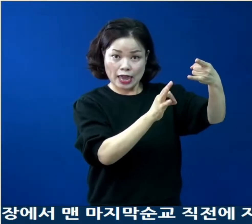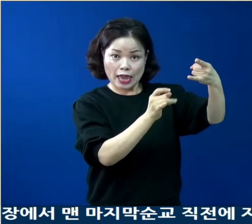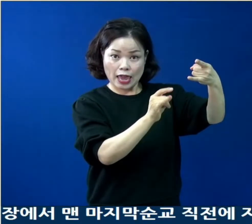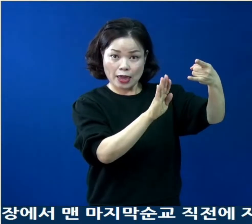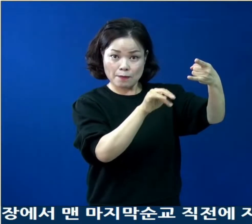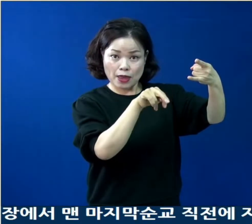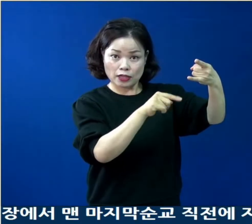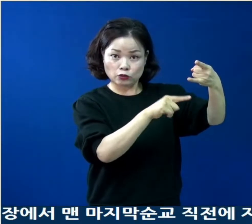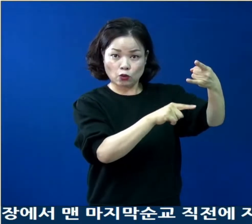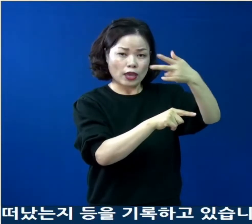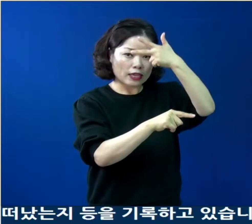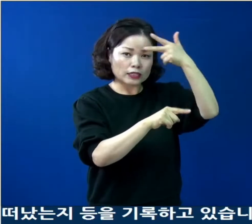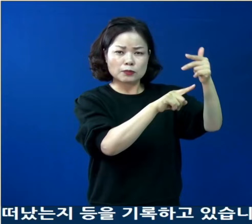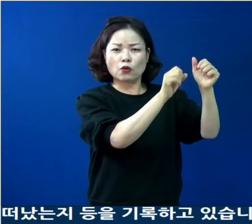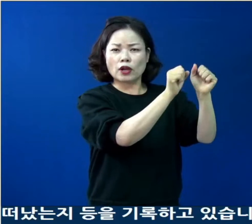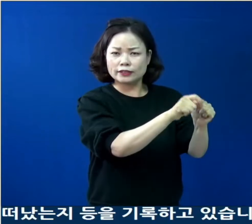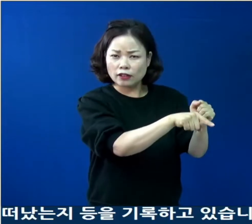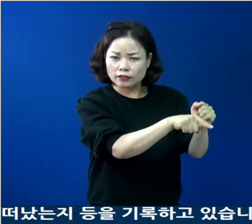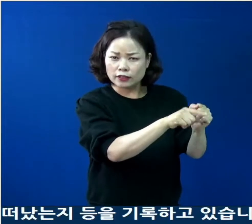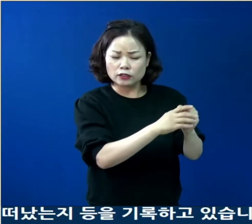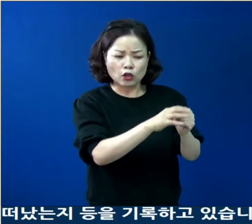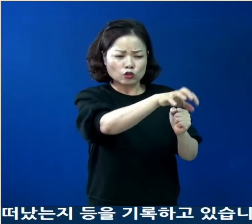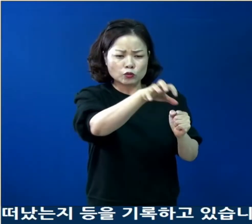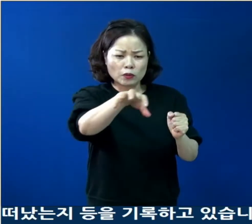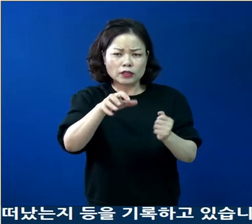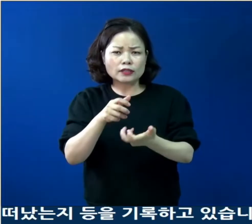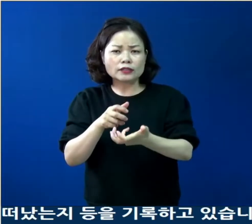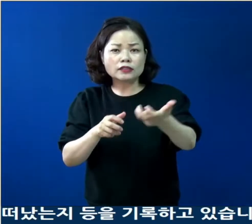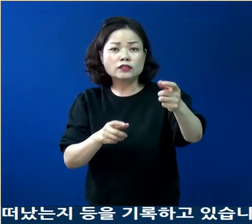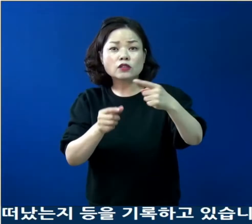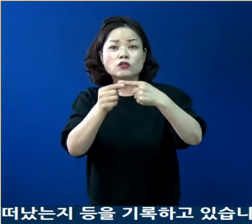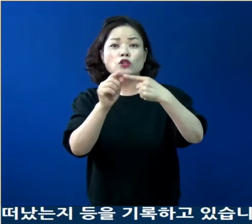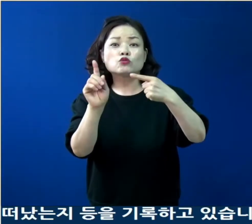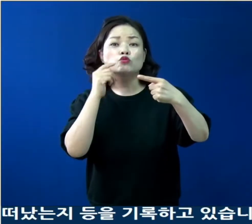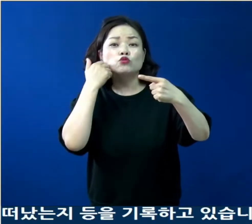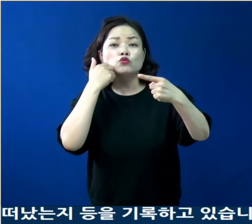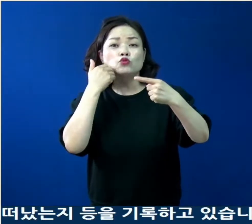있습니다. 이제 주변에 있던 인물들이 떠났습니다. 첫째 인물이 누굽니까?